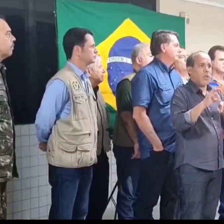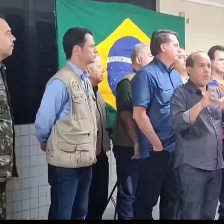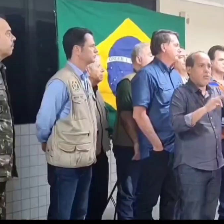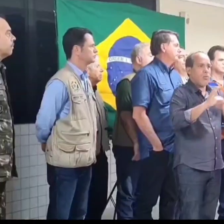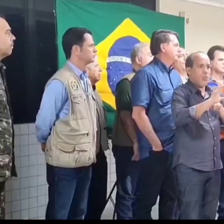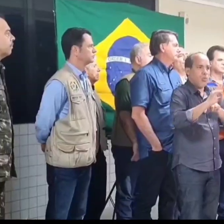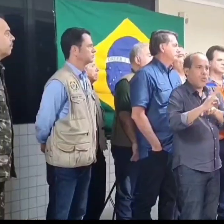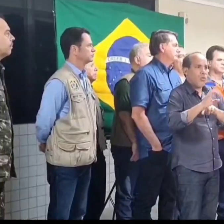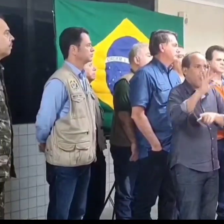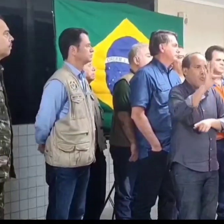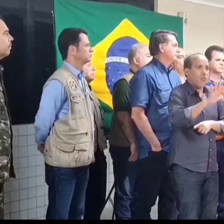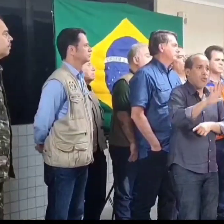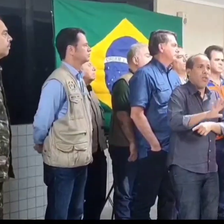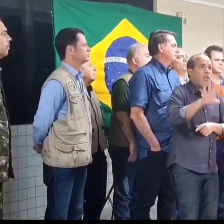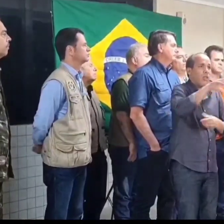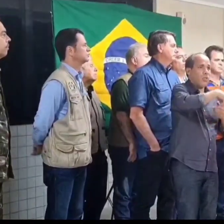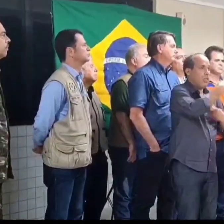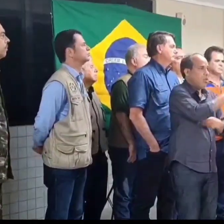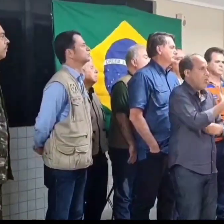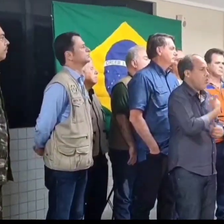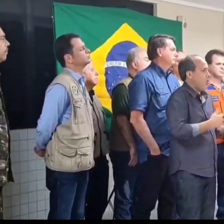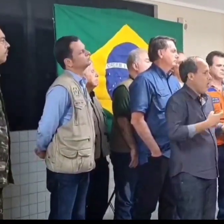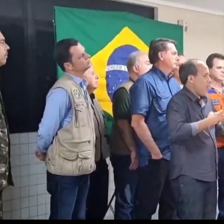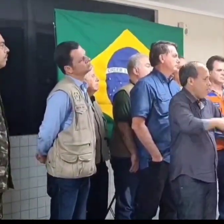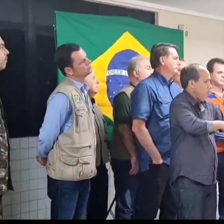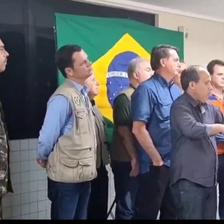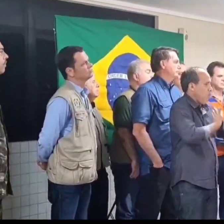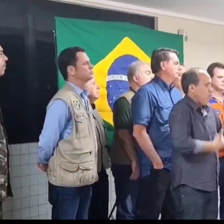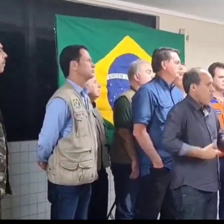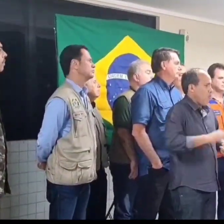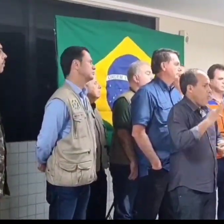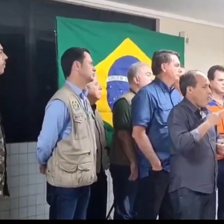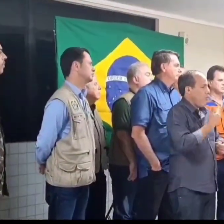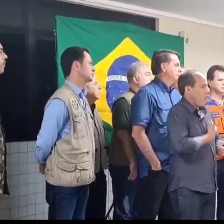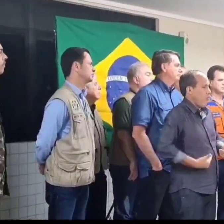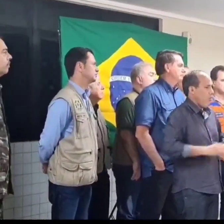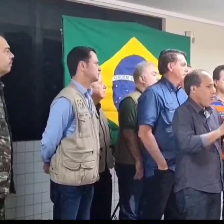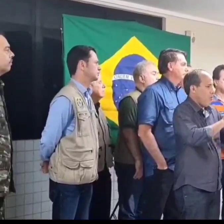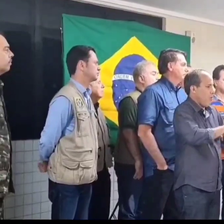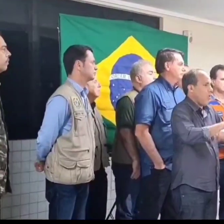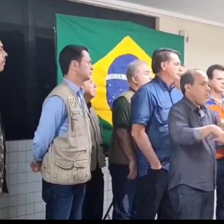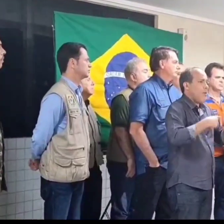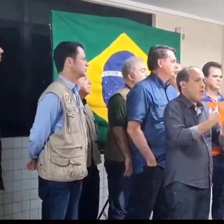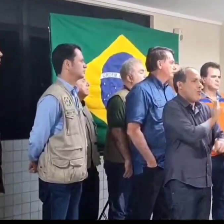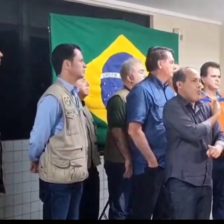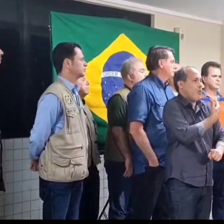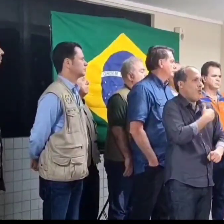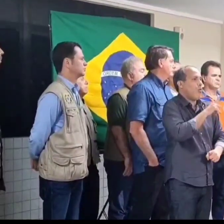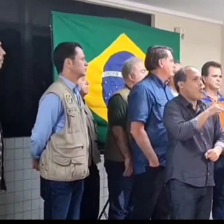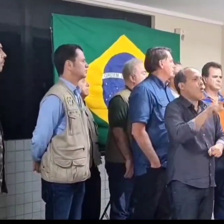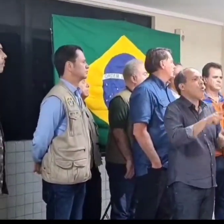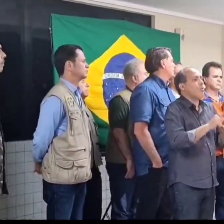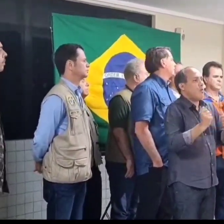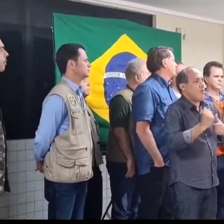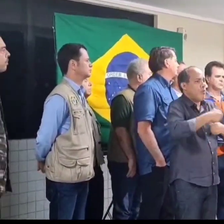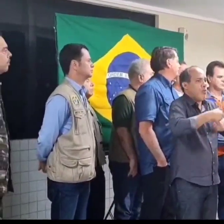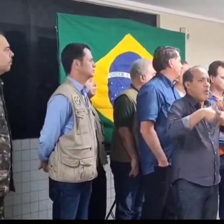federal instalada junto ao governo do estado e o coronel Lucas assume a operação a partir de agora. Então era isso, eu fico à disposição.